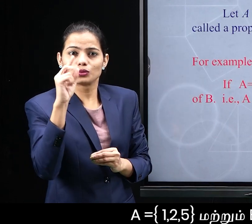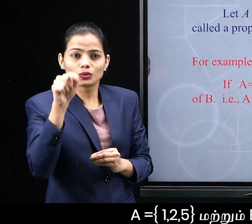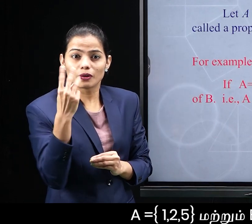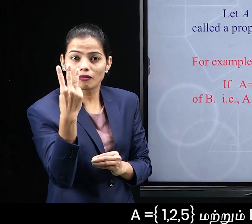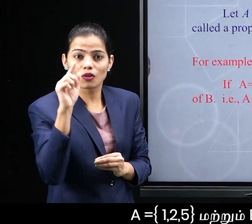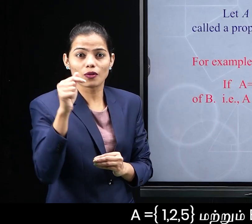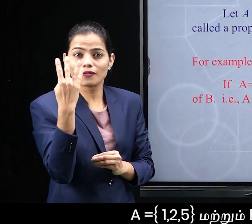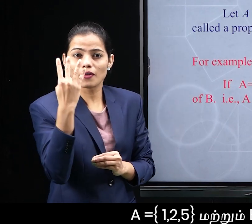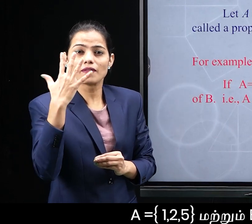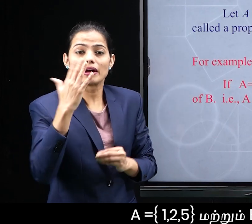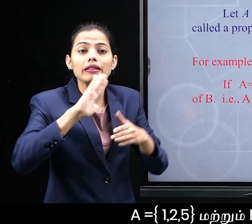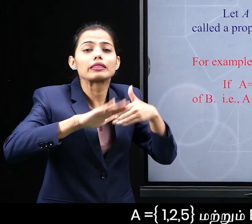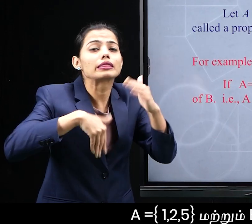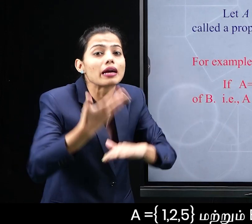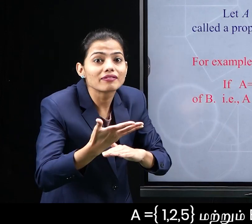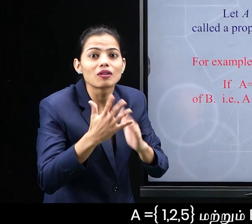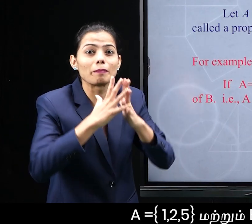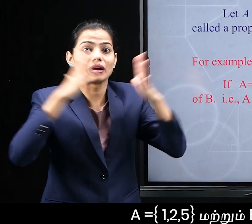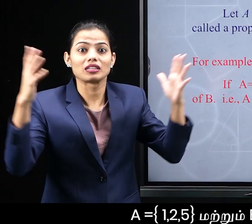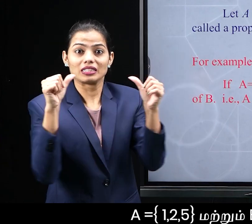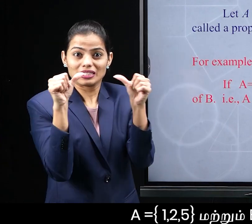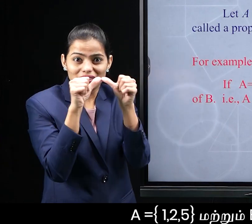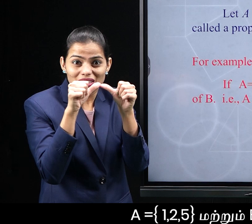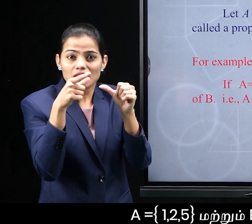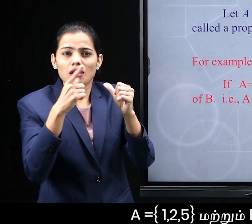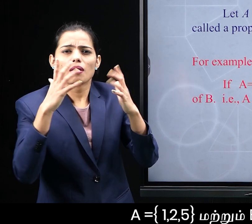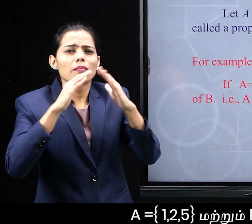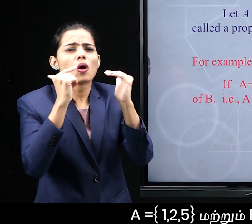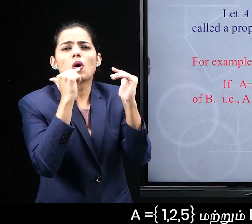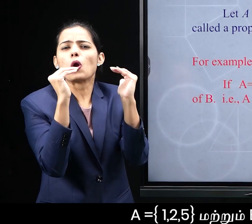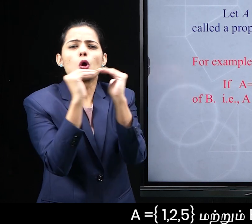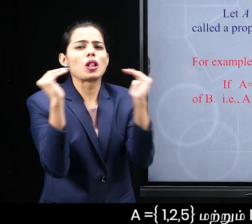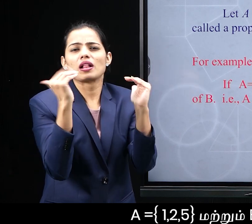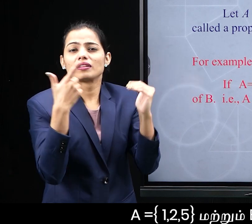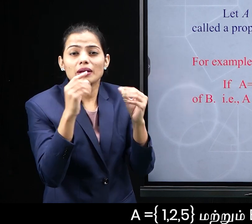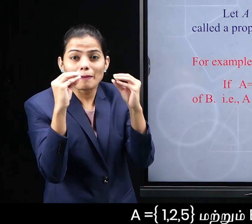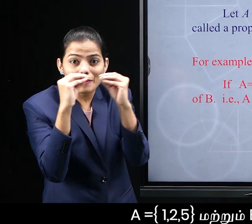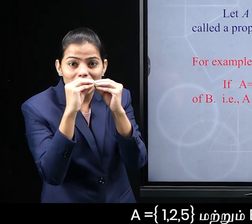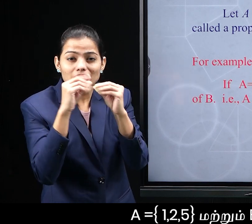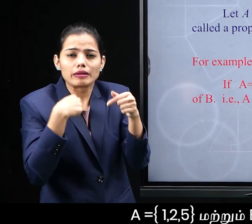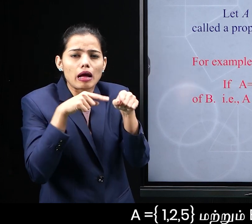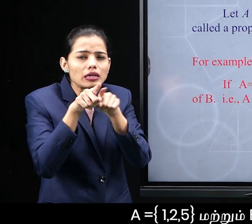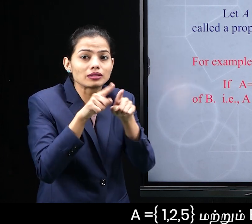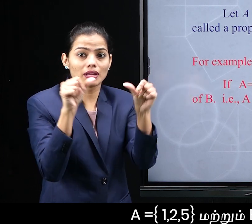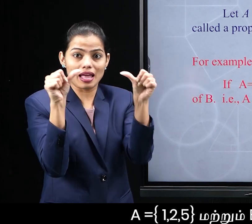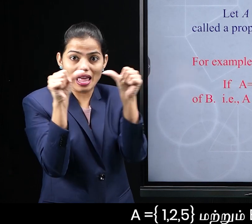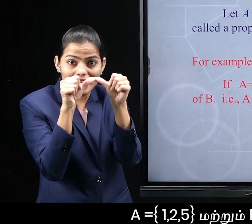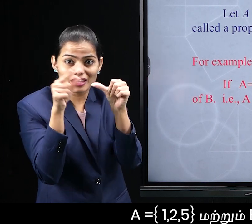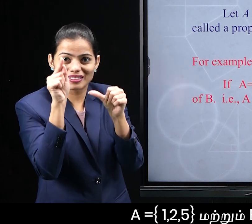பி ஈடு சுருள் அடைப்புக்குறிக்குள் 1, 2, 3, 4, 5 எனில், ஏ